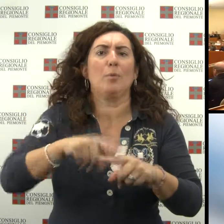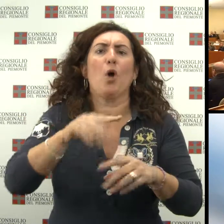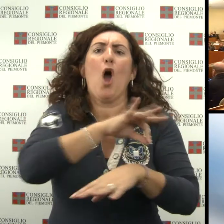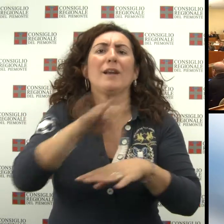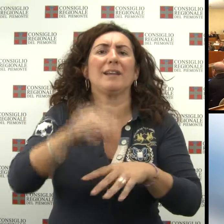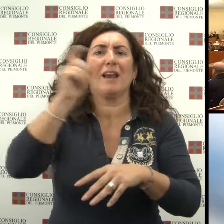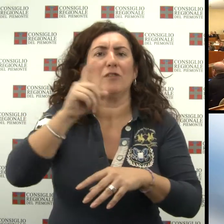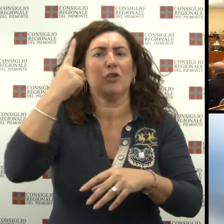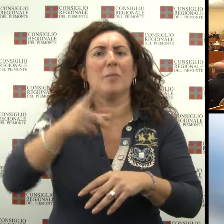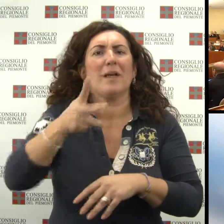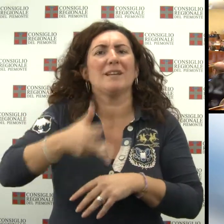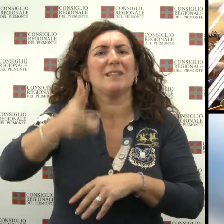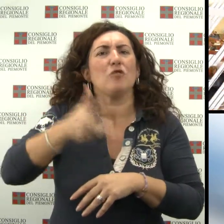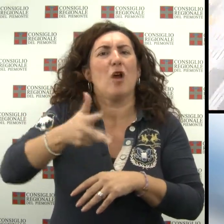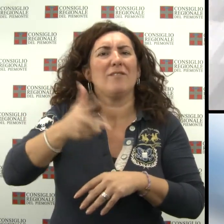ferroviarie dismesse.